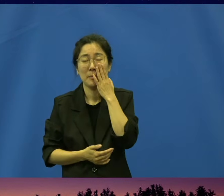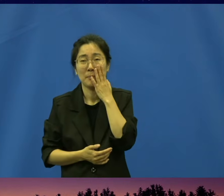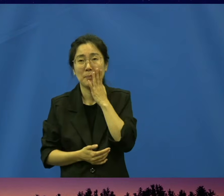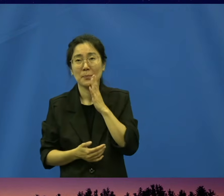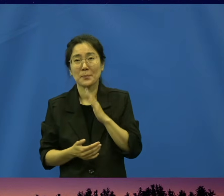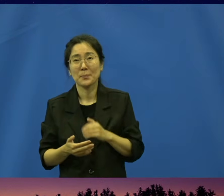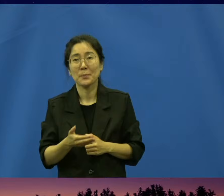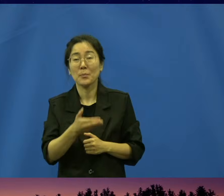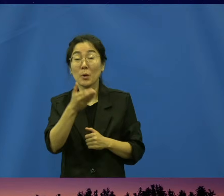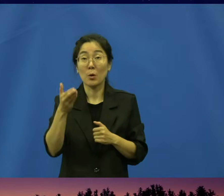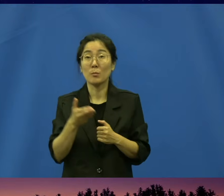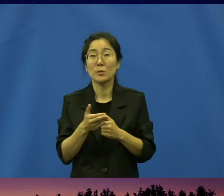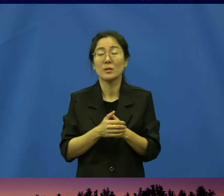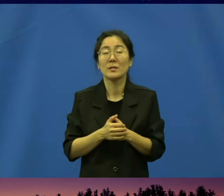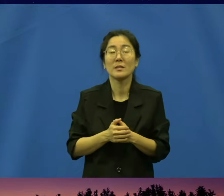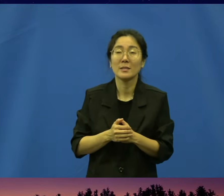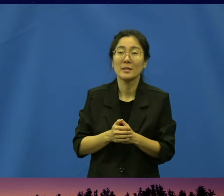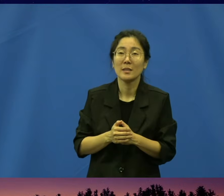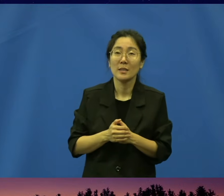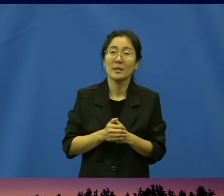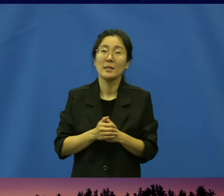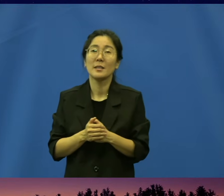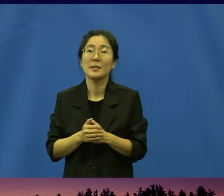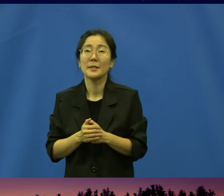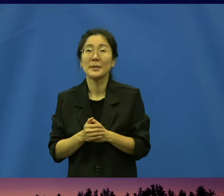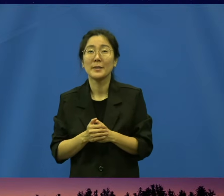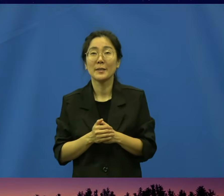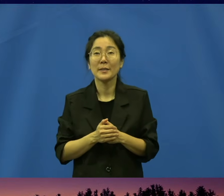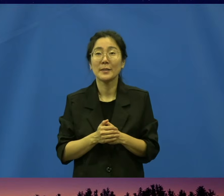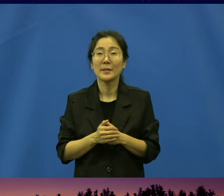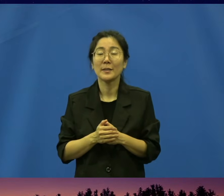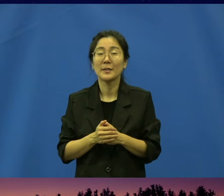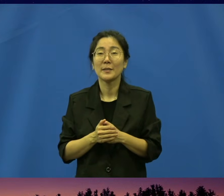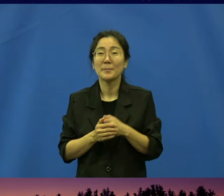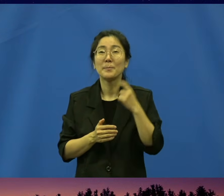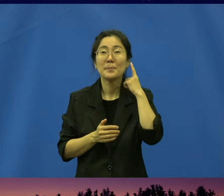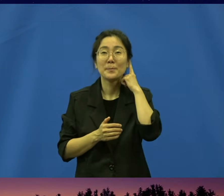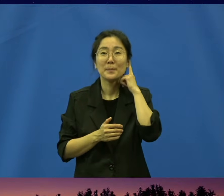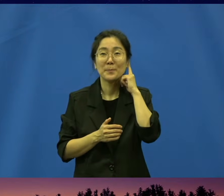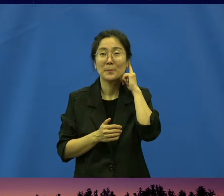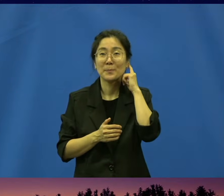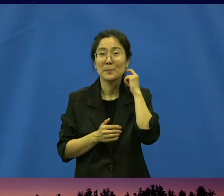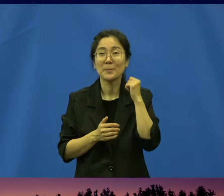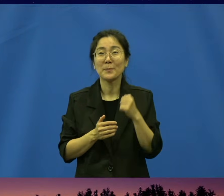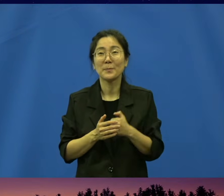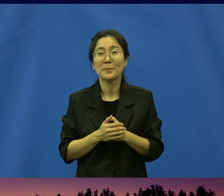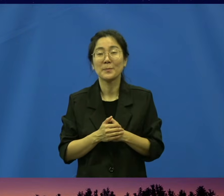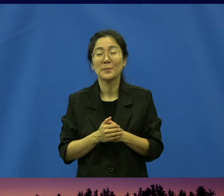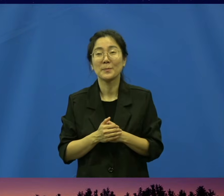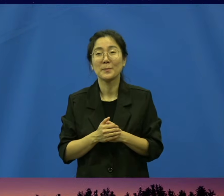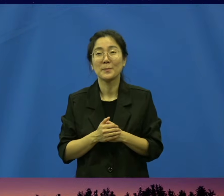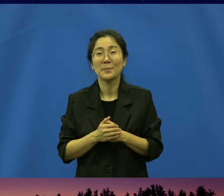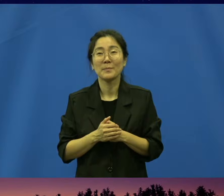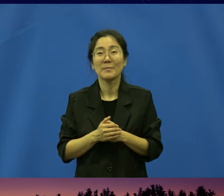어떻게 생각합니까? 네? 이거 오늘 발견하셨잖아요, 그죠? 어떻게